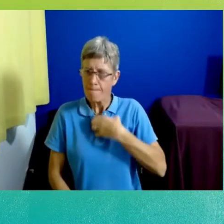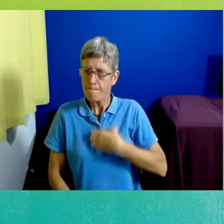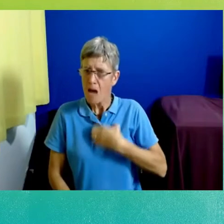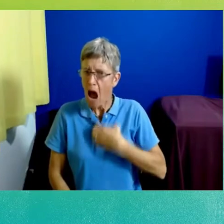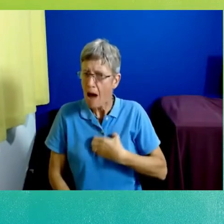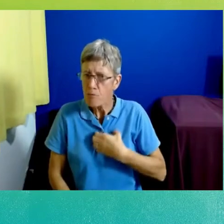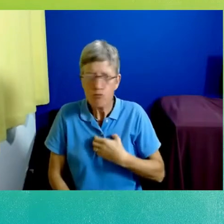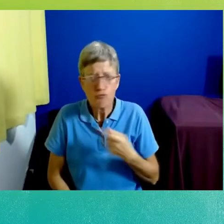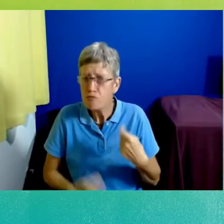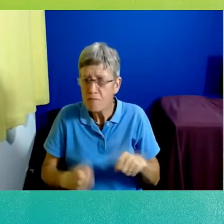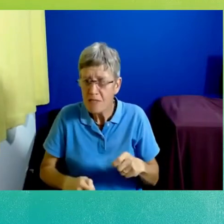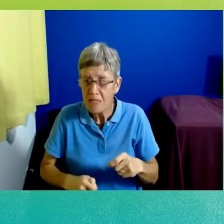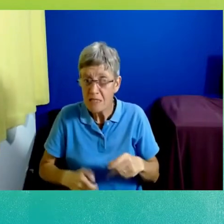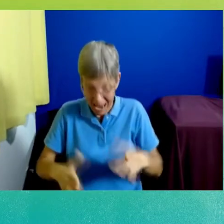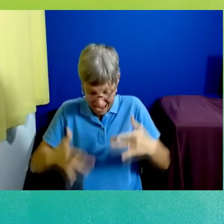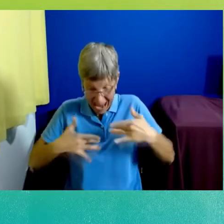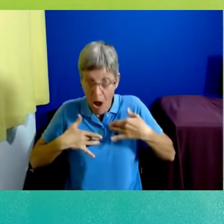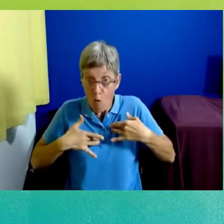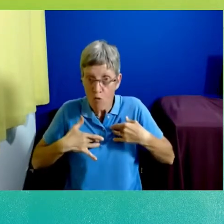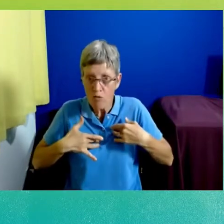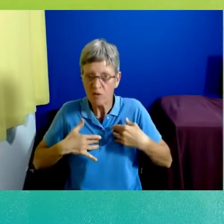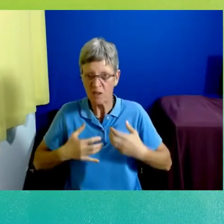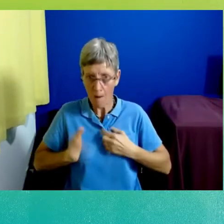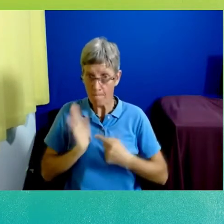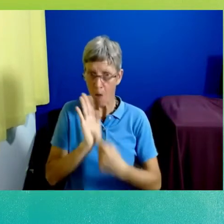Você já mostra